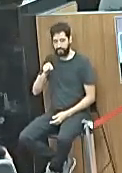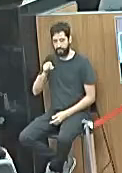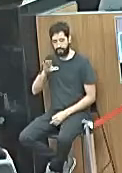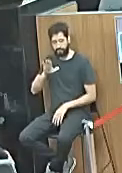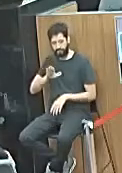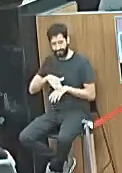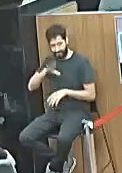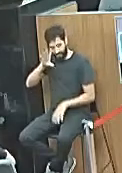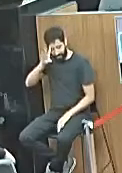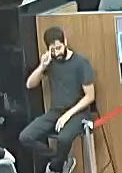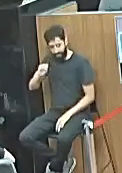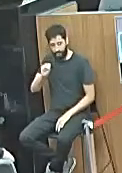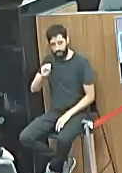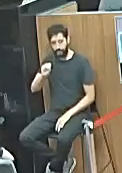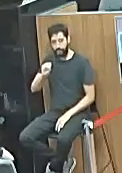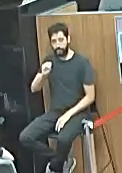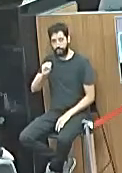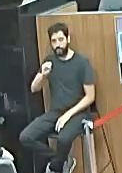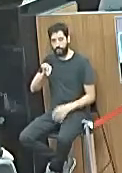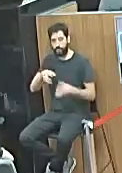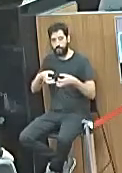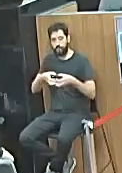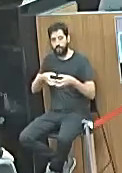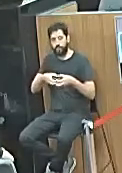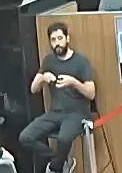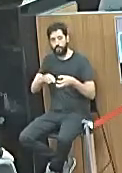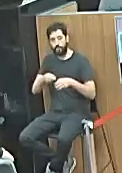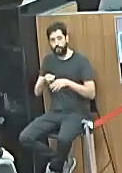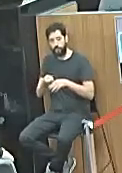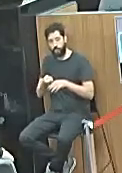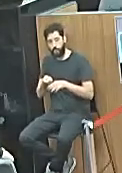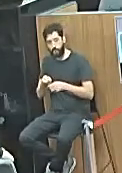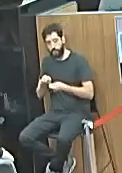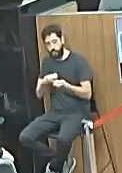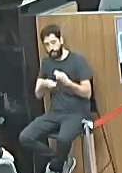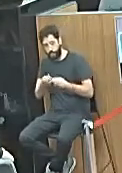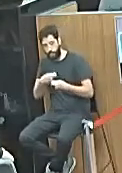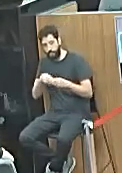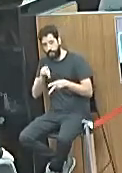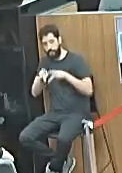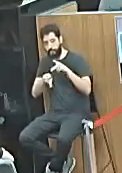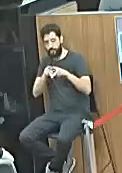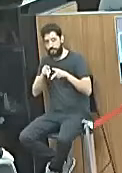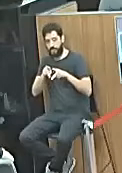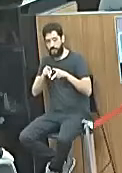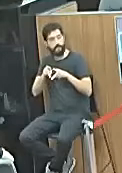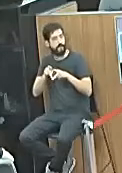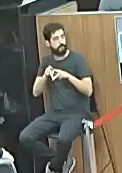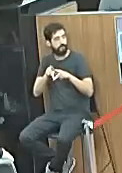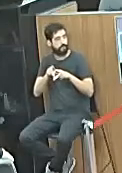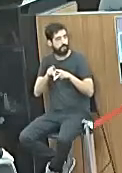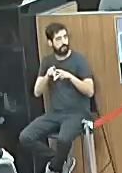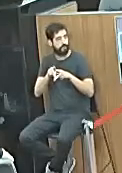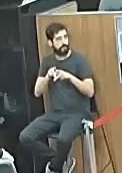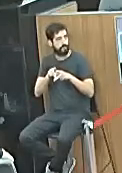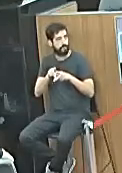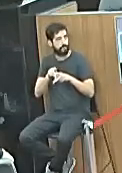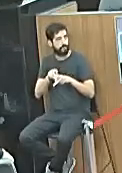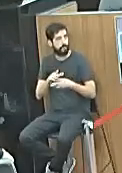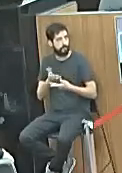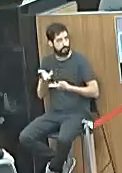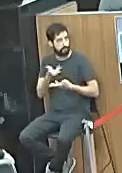forte no grupo economia popular e solidária como